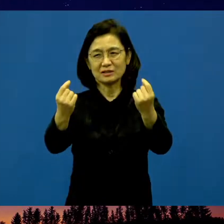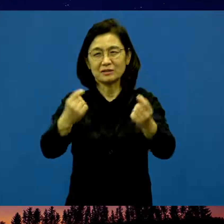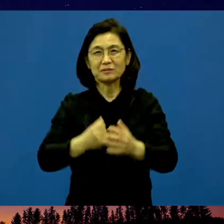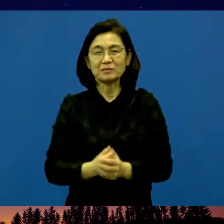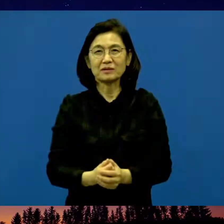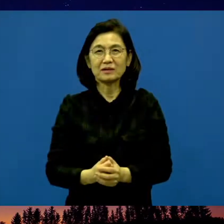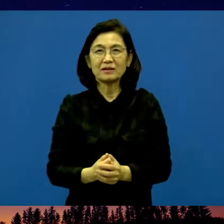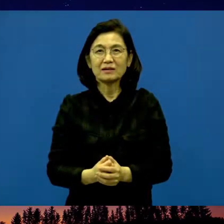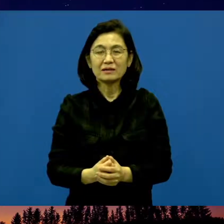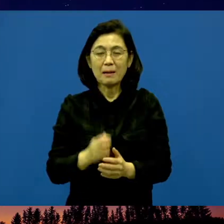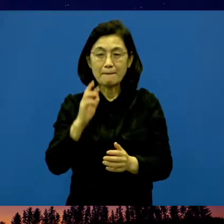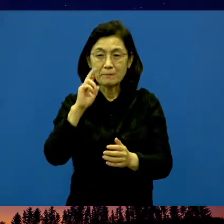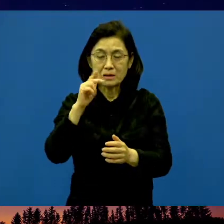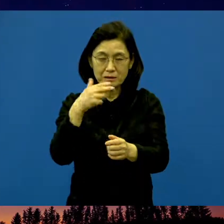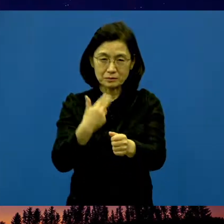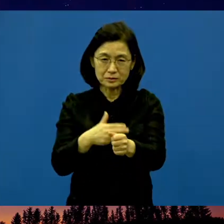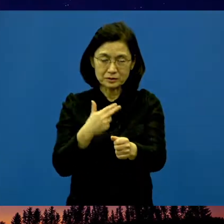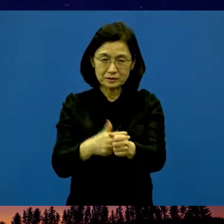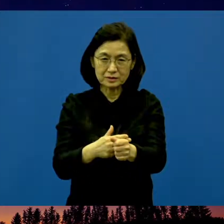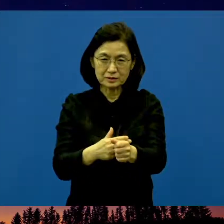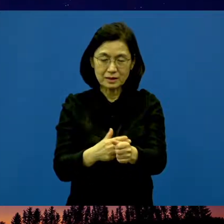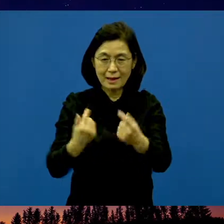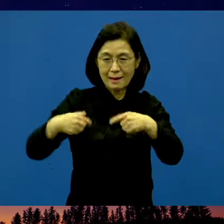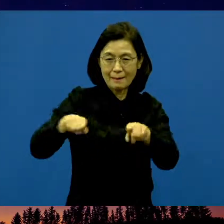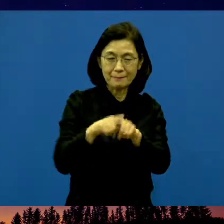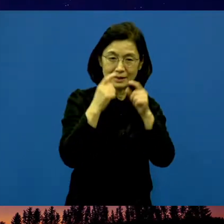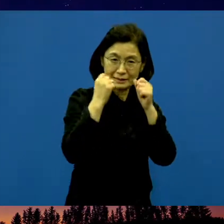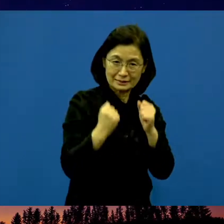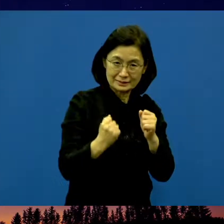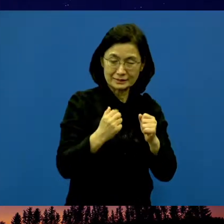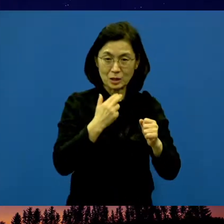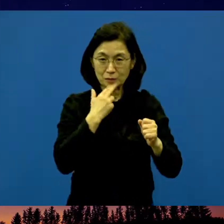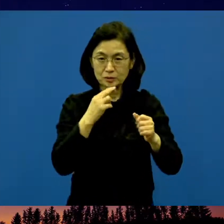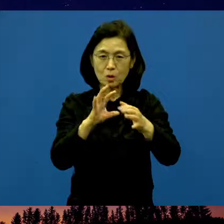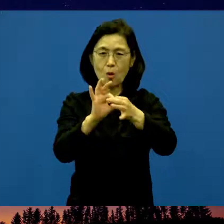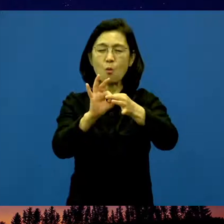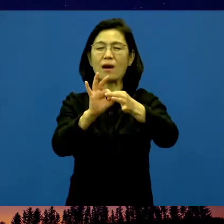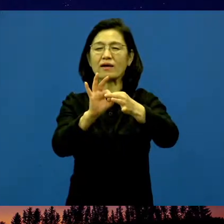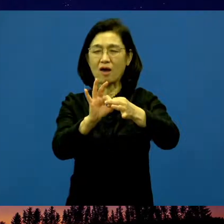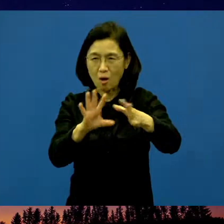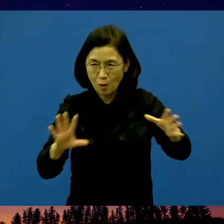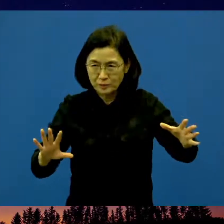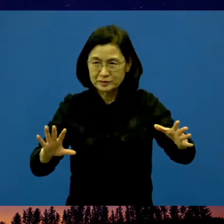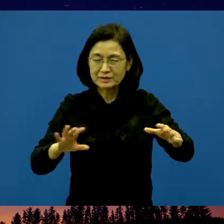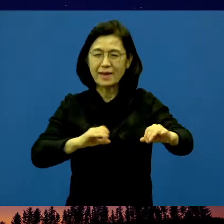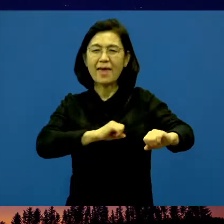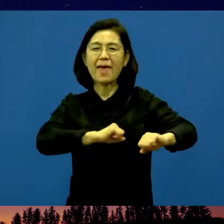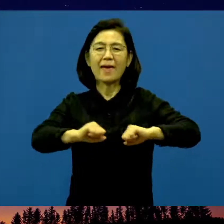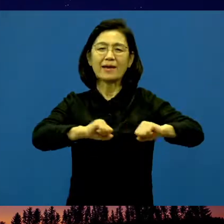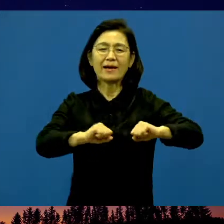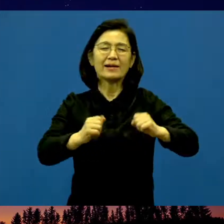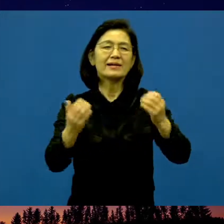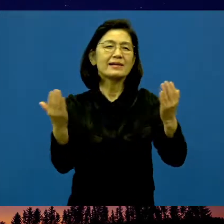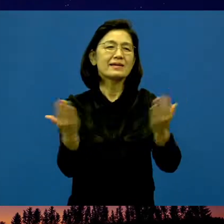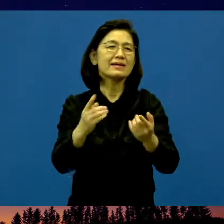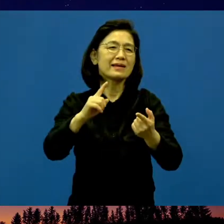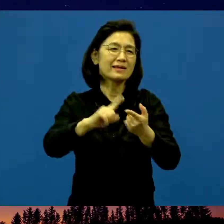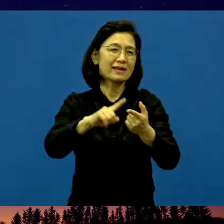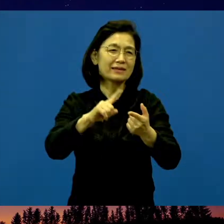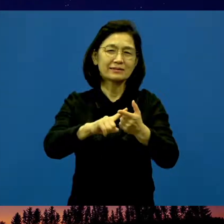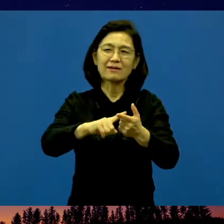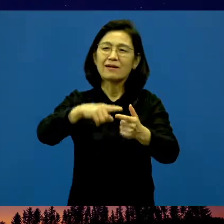때나 없을 때나 동일하게 여러분들이 멈추지 말고 해야 될 일들이 있다. 이것을 권면하고